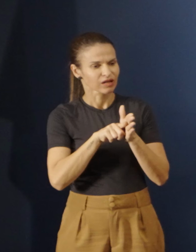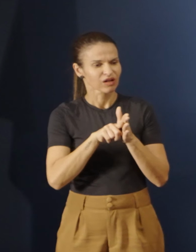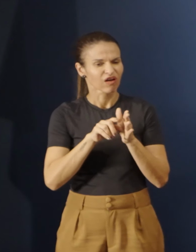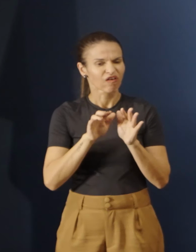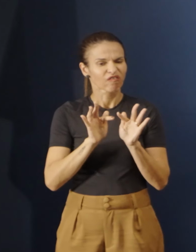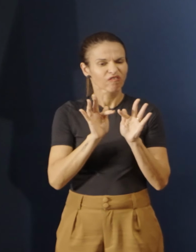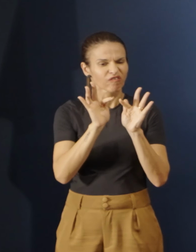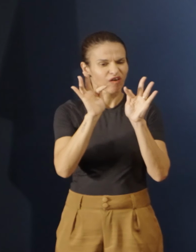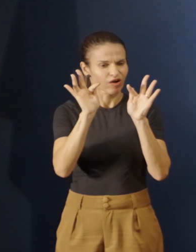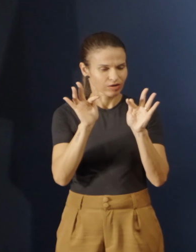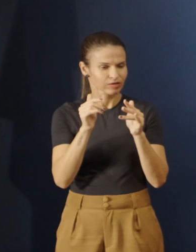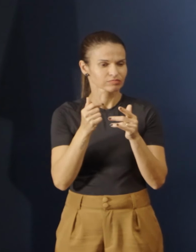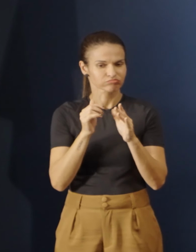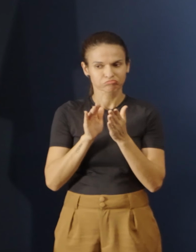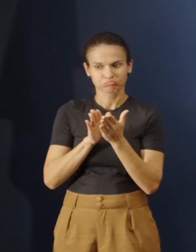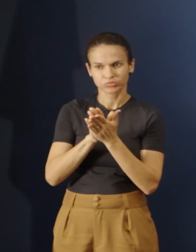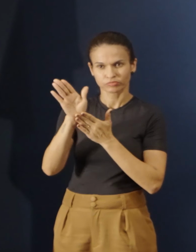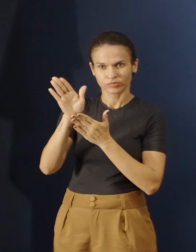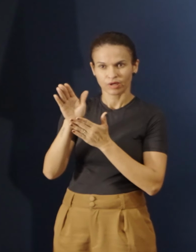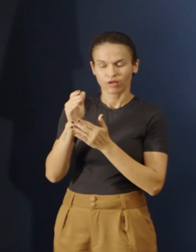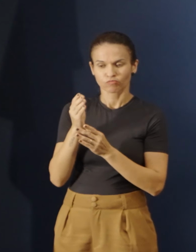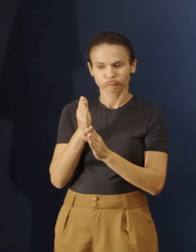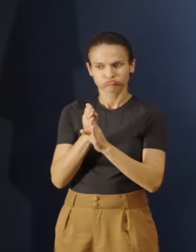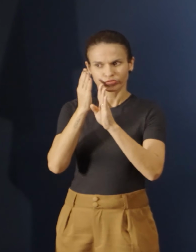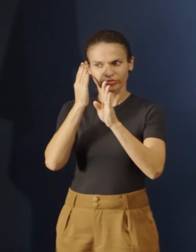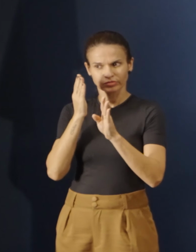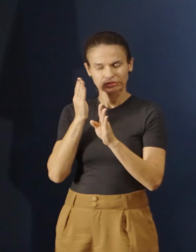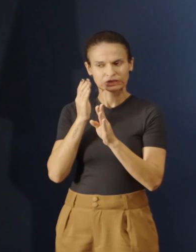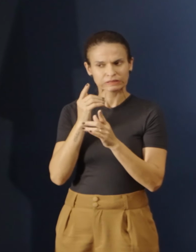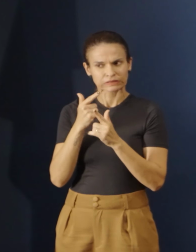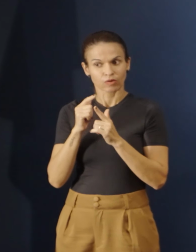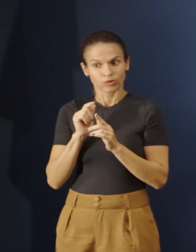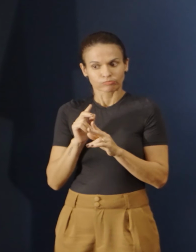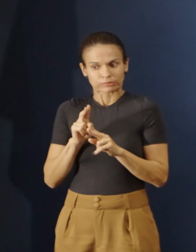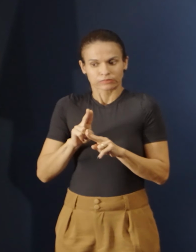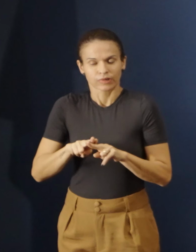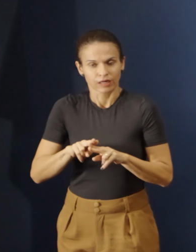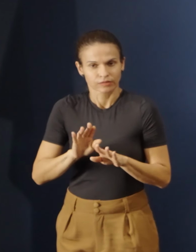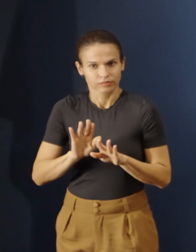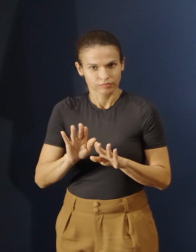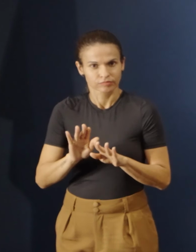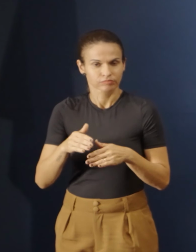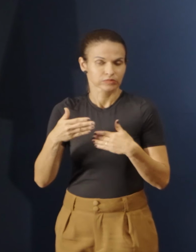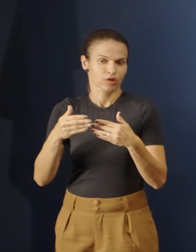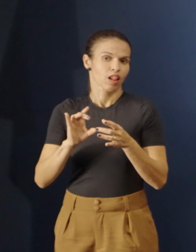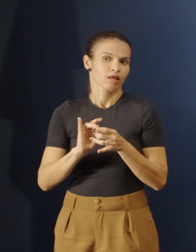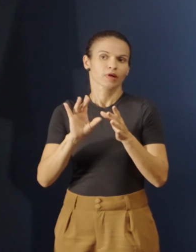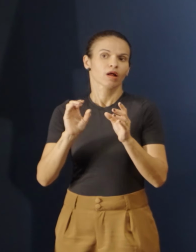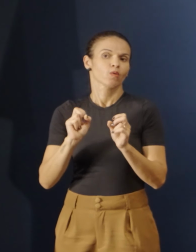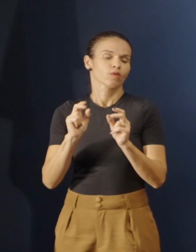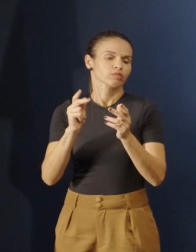e publica isso. Então, eu, quando me deparo com situações assim, eu dou um freio. E aí eu vou adiante, se me liberar, eu